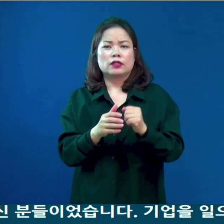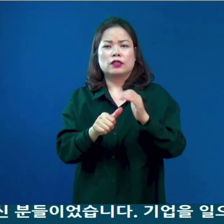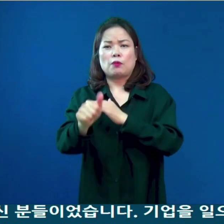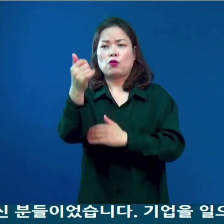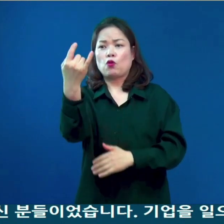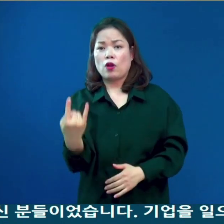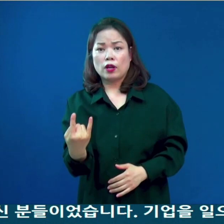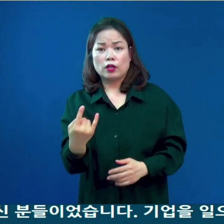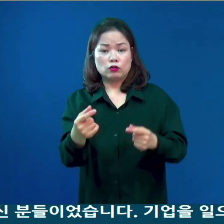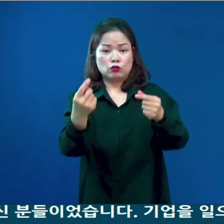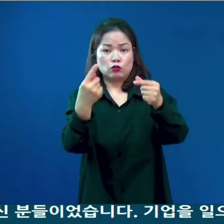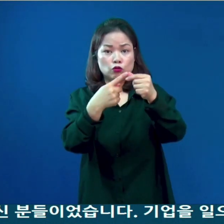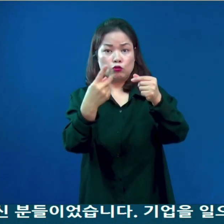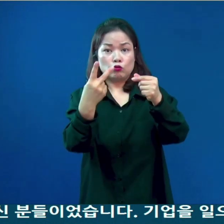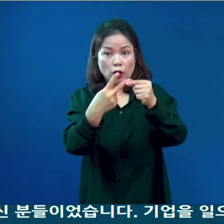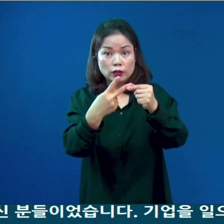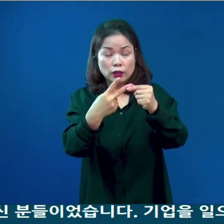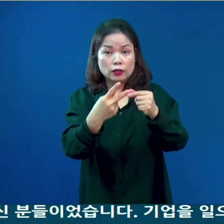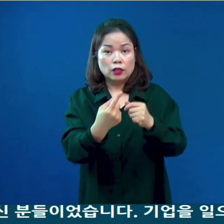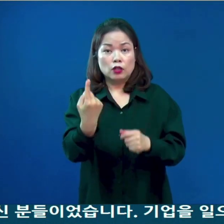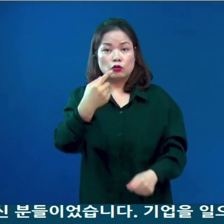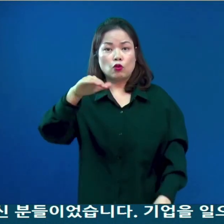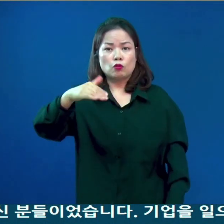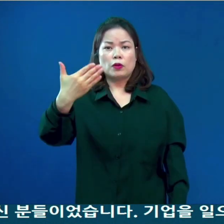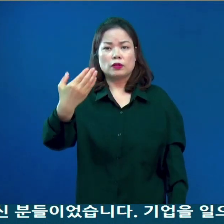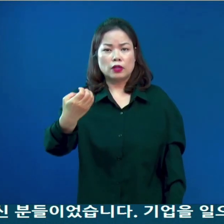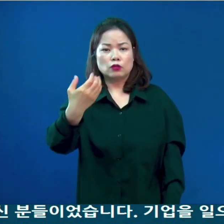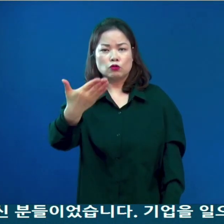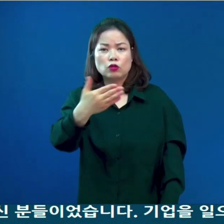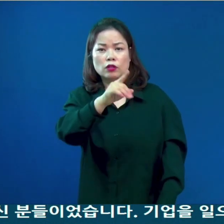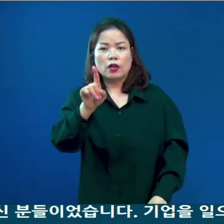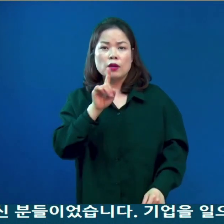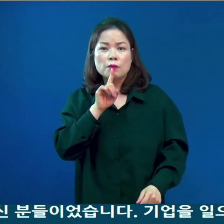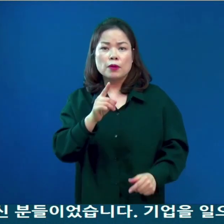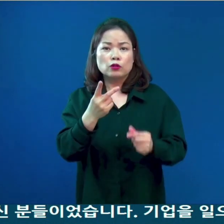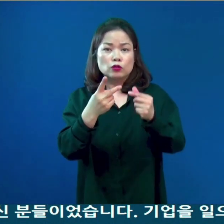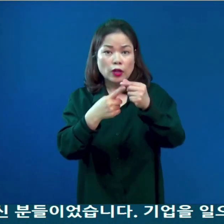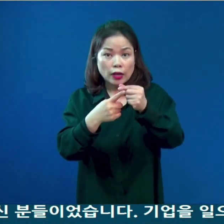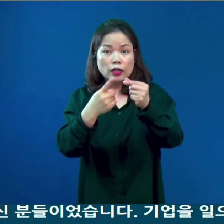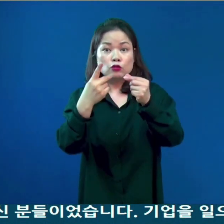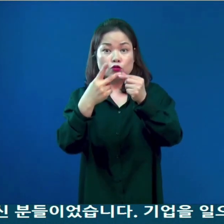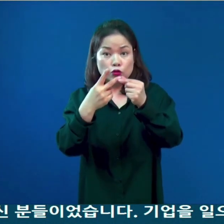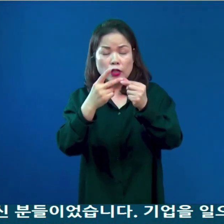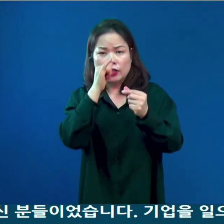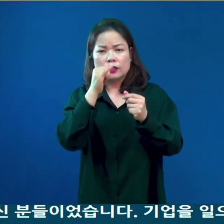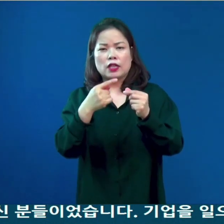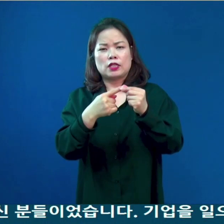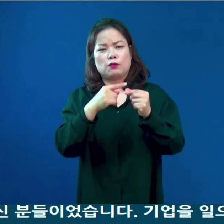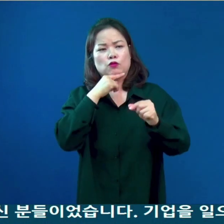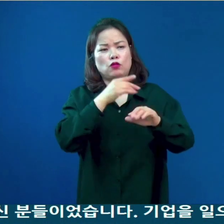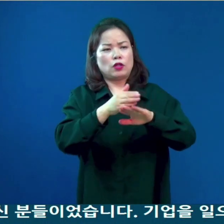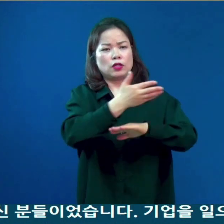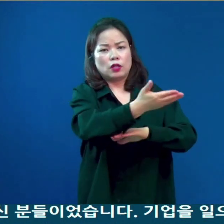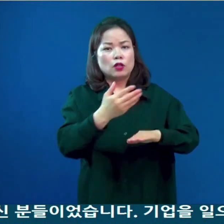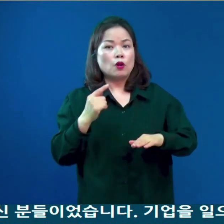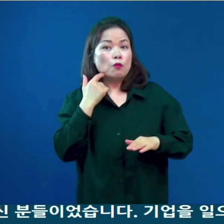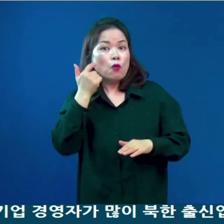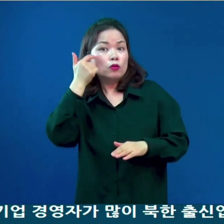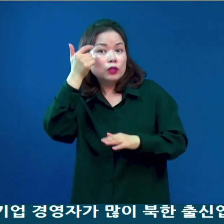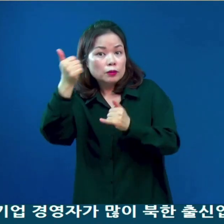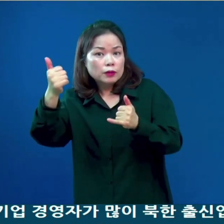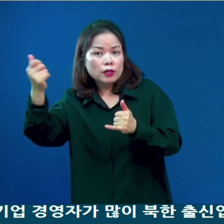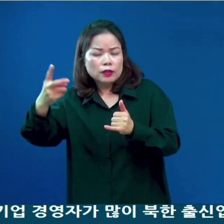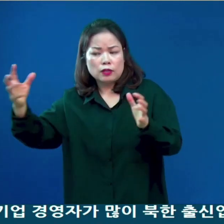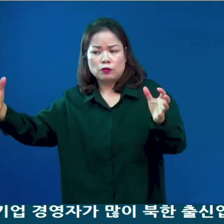대표회가 두 가지를 결의하는데, 오자마자 1949년에 두 가지를 결의하는데, 한 가지는 우리 이북에서 내려온 목회자들을